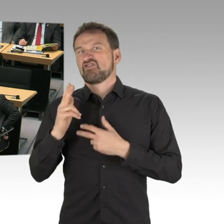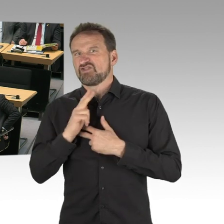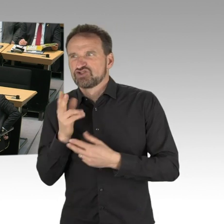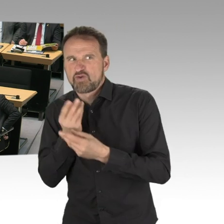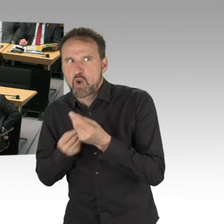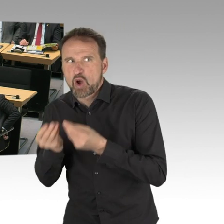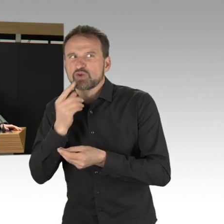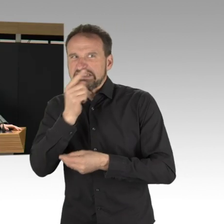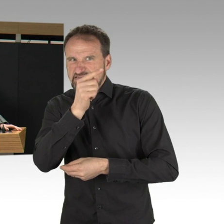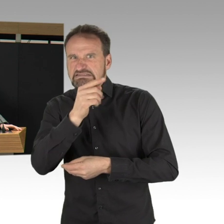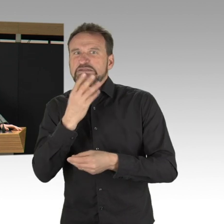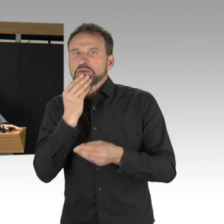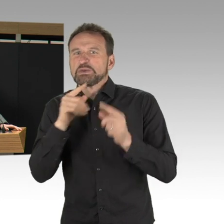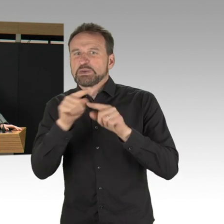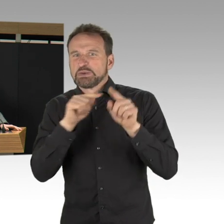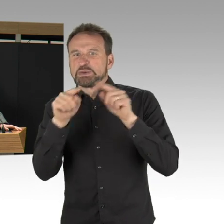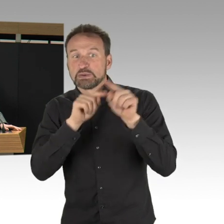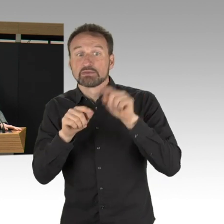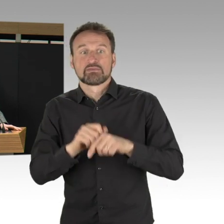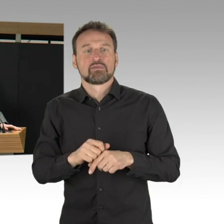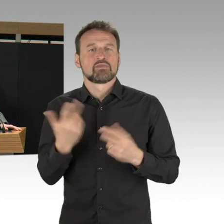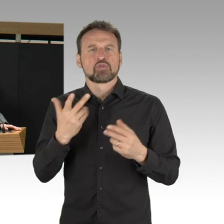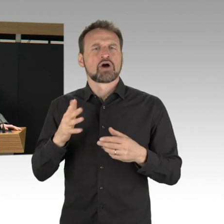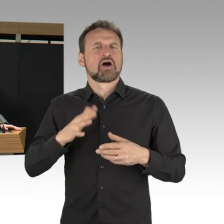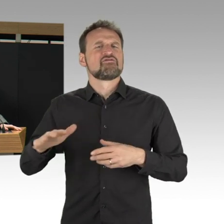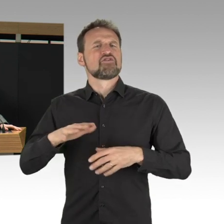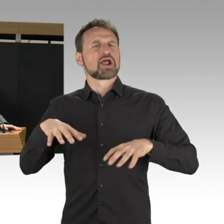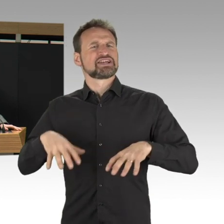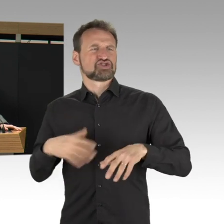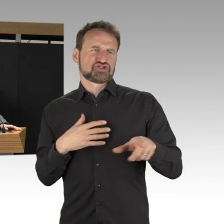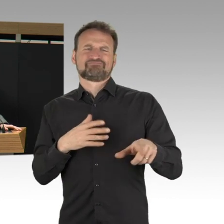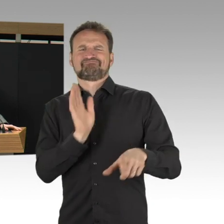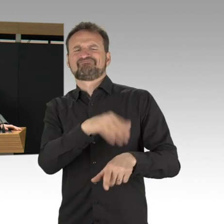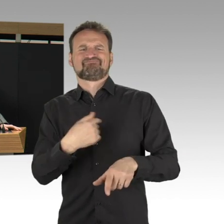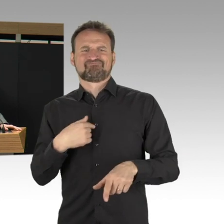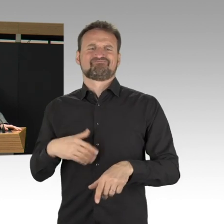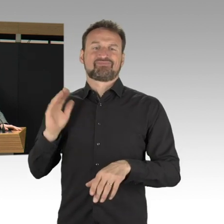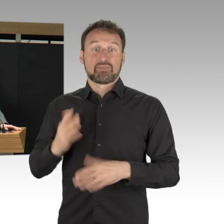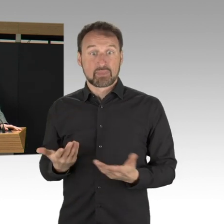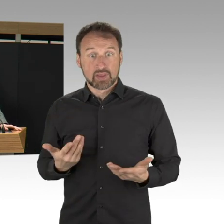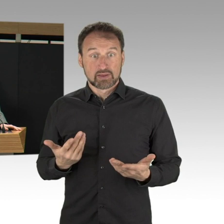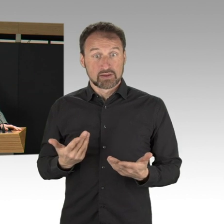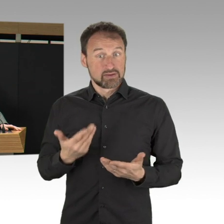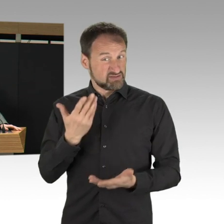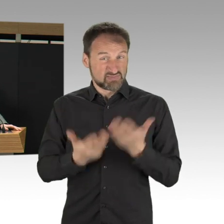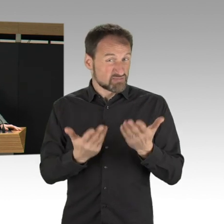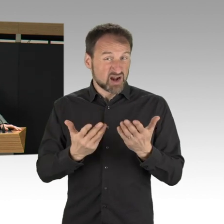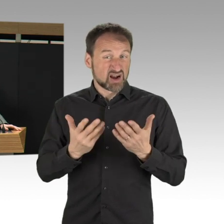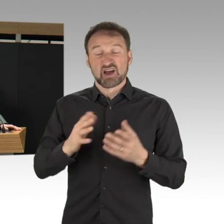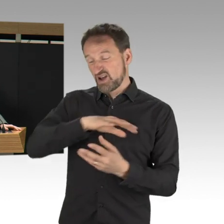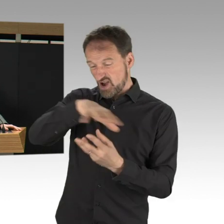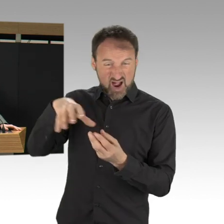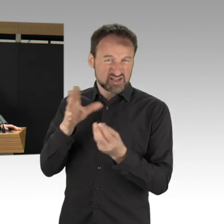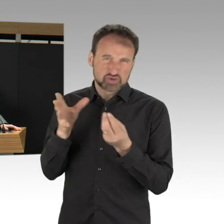diesem entgegentreten. Wir brauchen umfassende Konzepte, die sowohl Erforschung und Analyse, Bildung und Prävention, aber auch